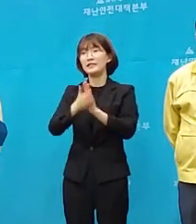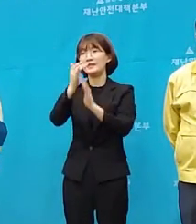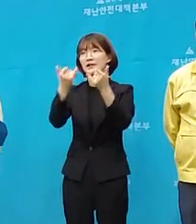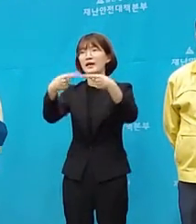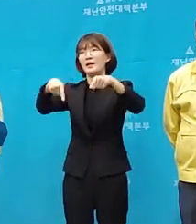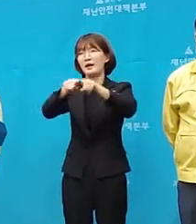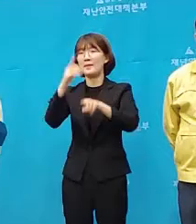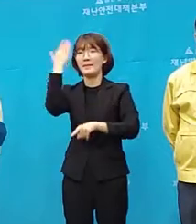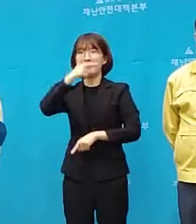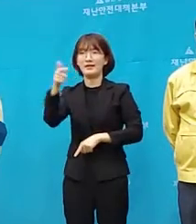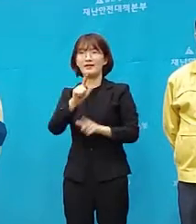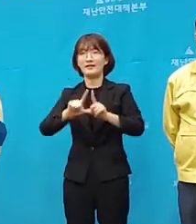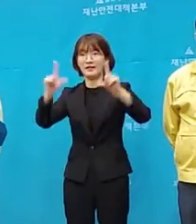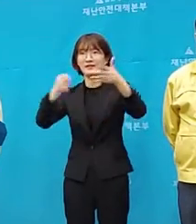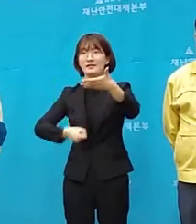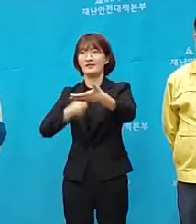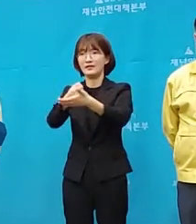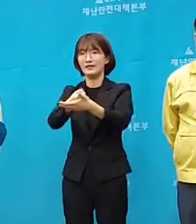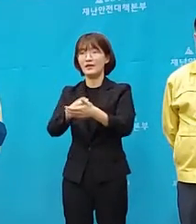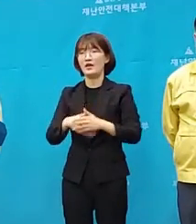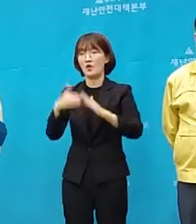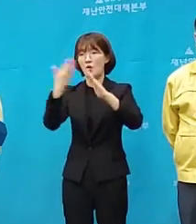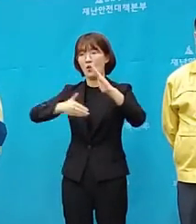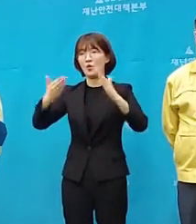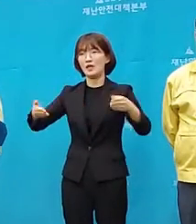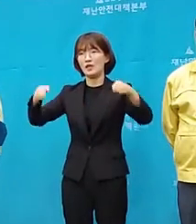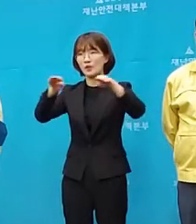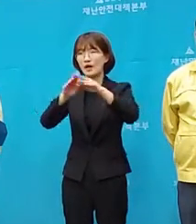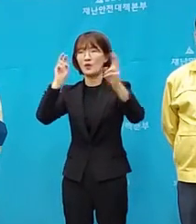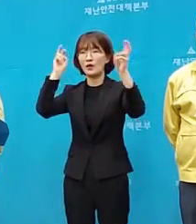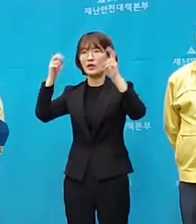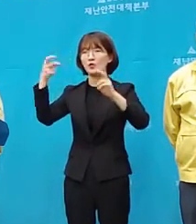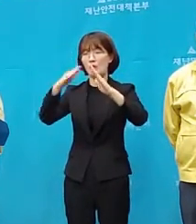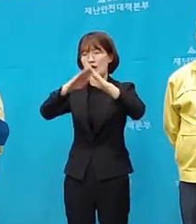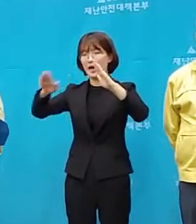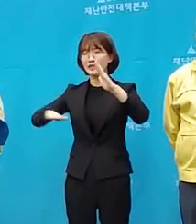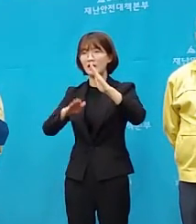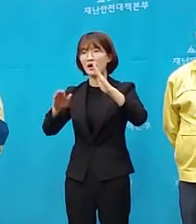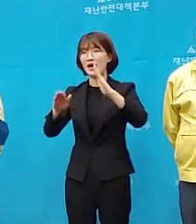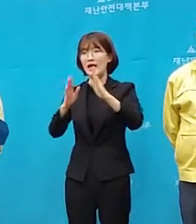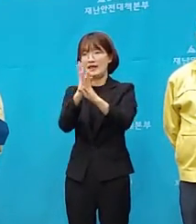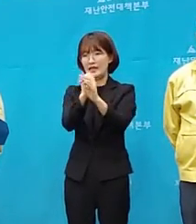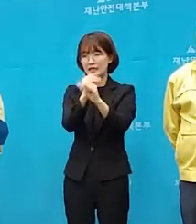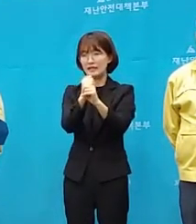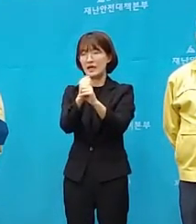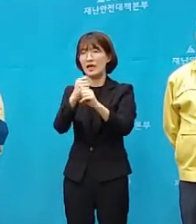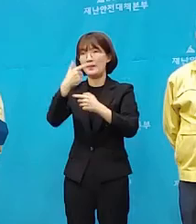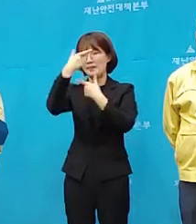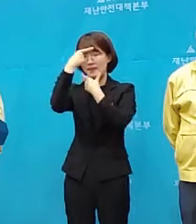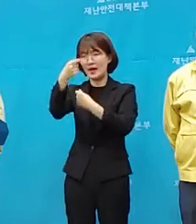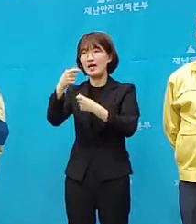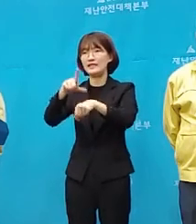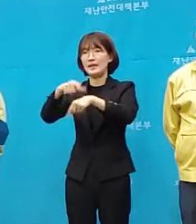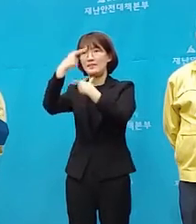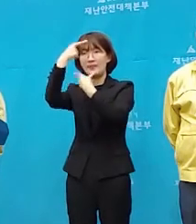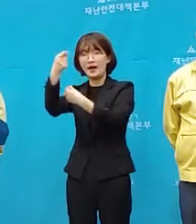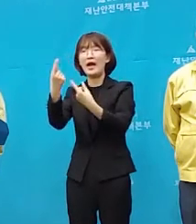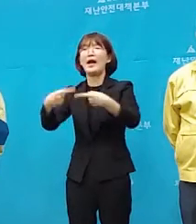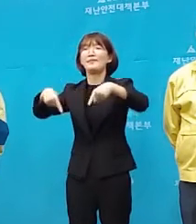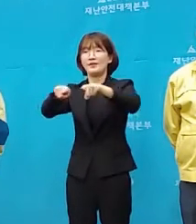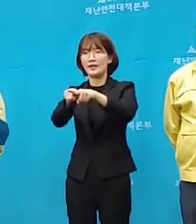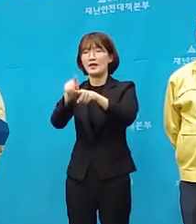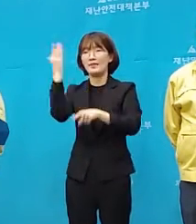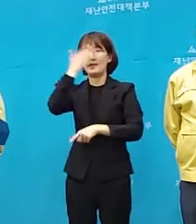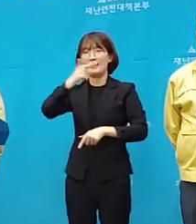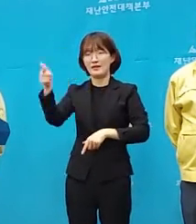내용입니다. 울산관 내 공공기관, 기업체 그리고 전 가족 모두 동일한 날짜와 시간에 맞춰 방역을